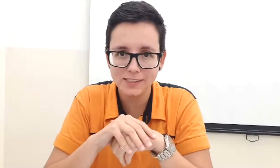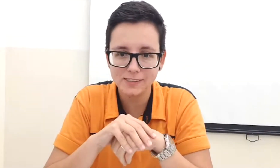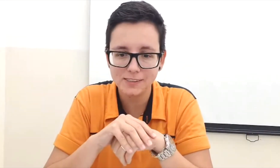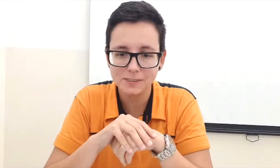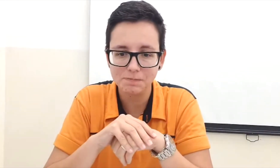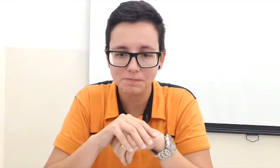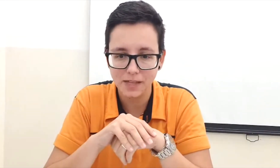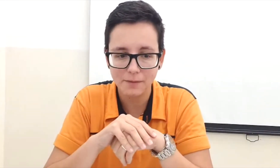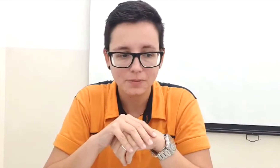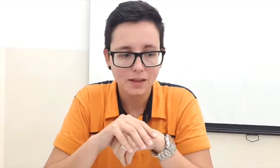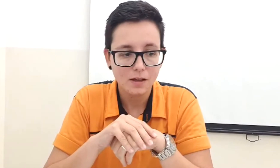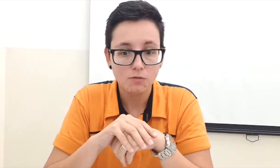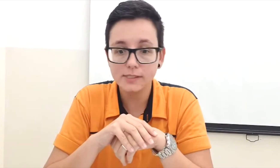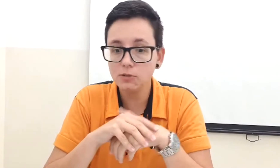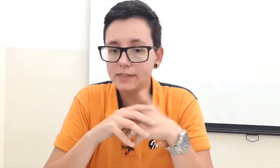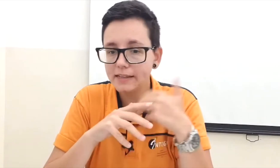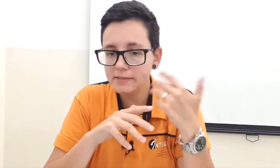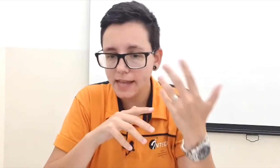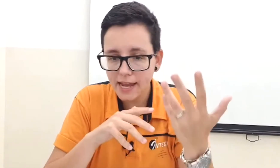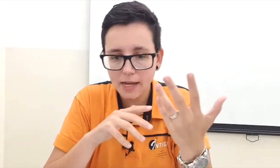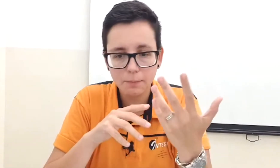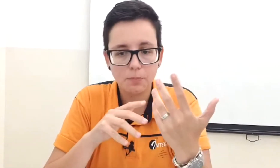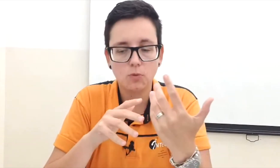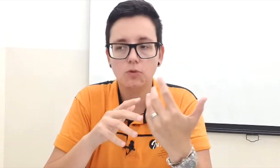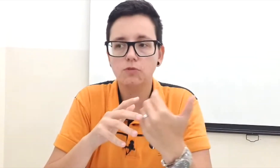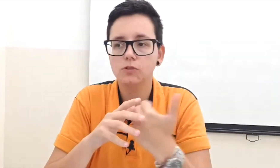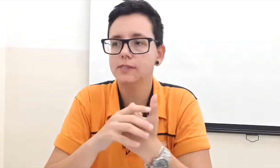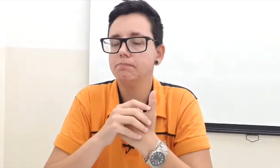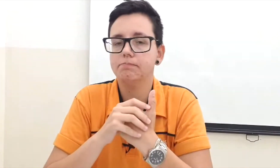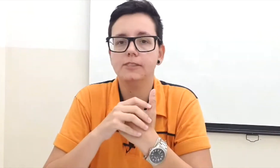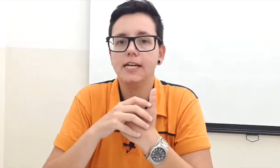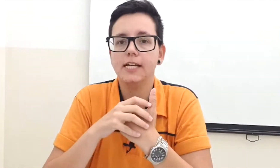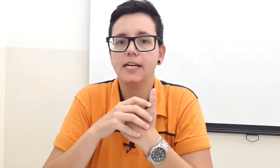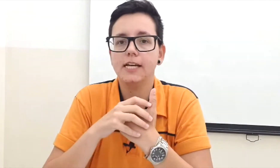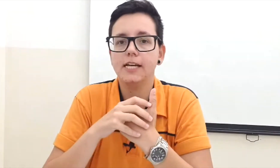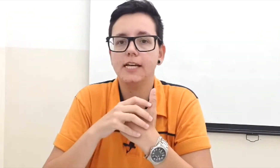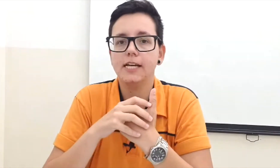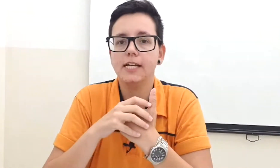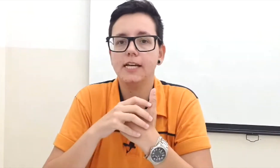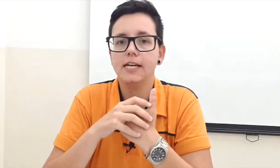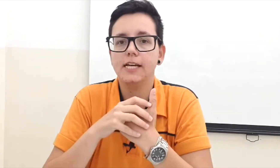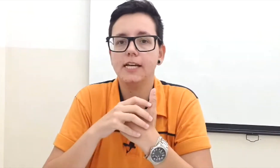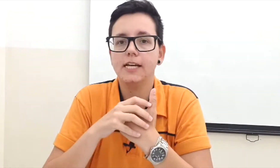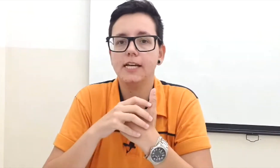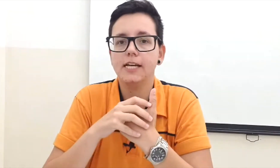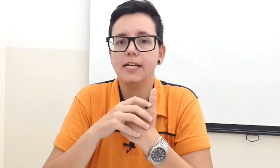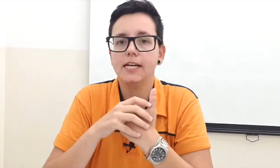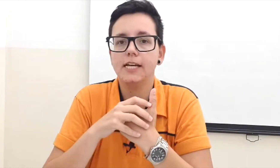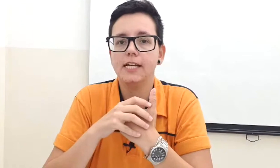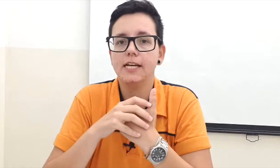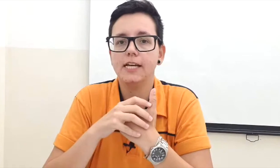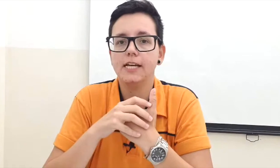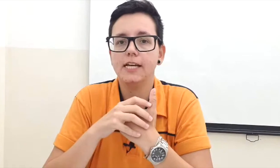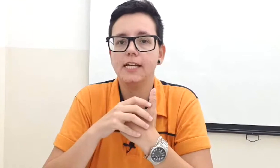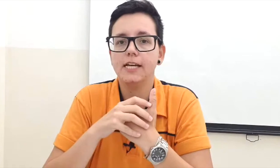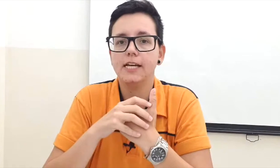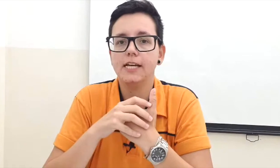vidas, né? Você não tem tempo, você sente que tem as mãos duras, você tem dificuldade